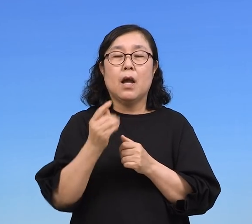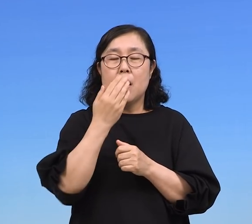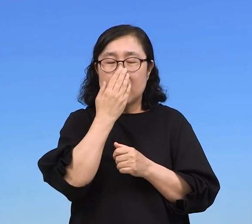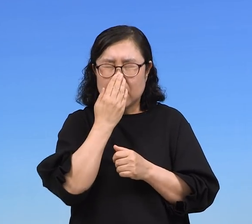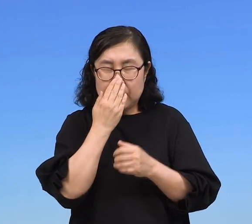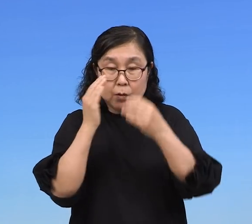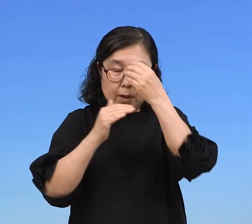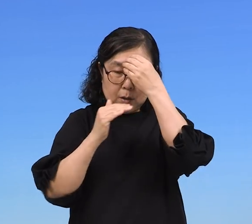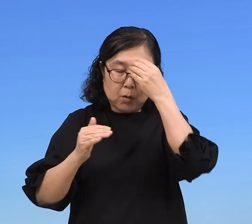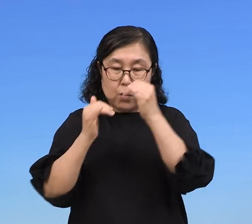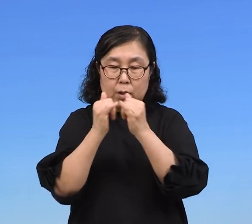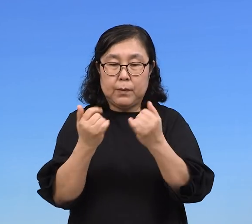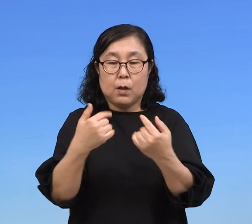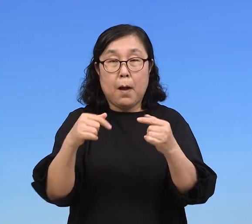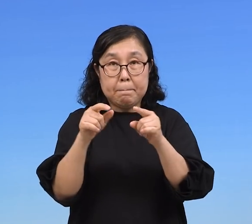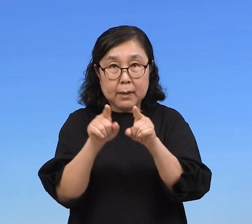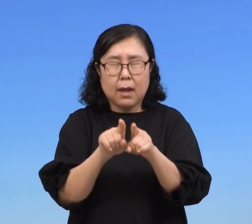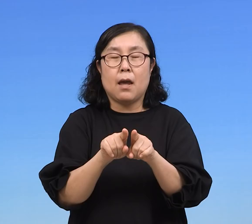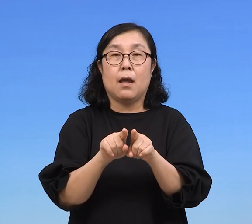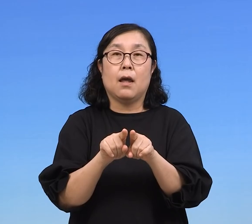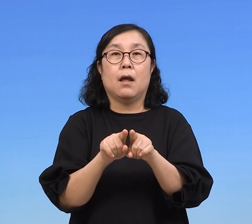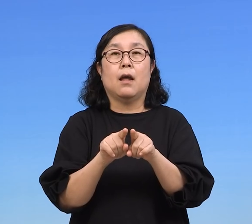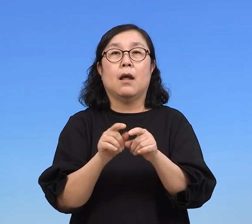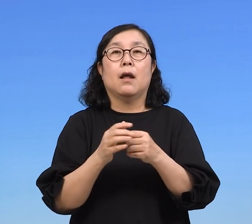이런 겸손한 성도님들과 더불어서,